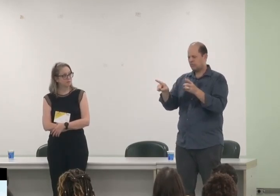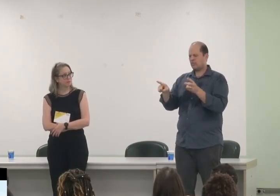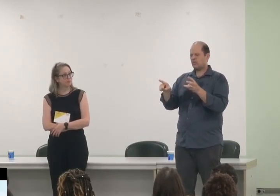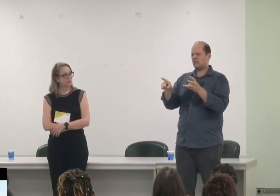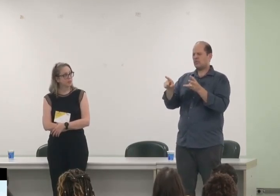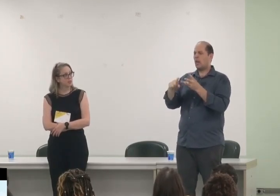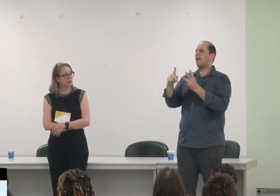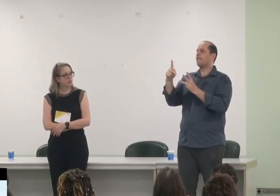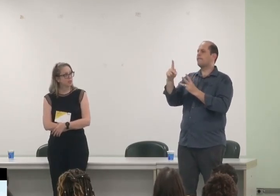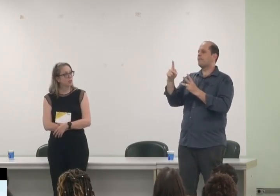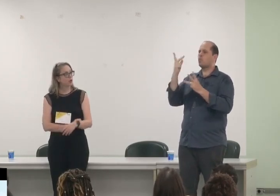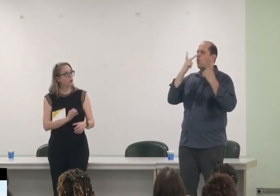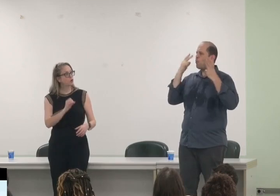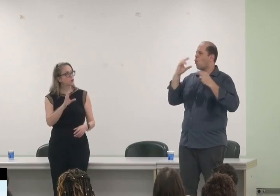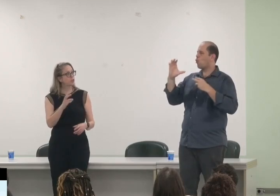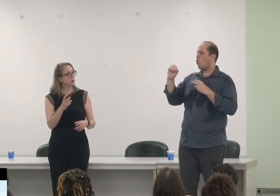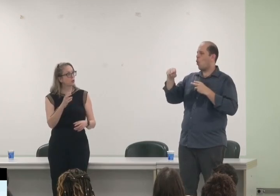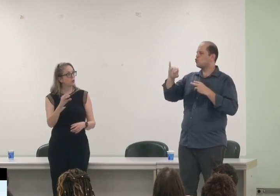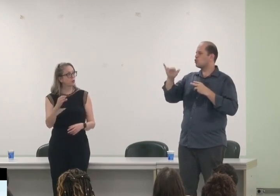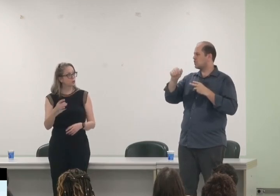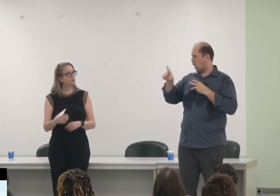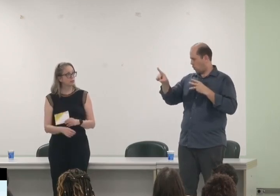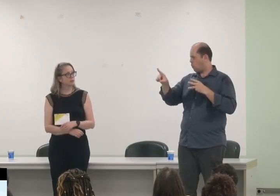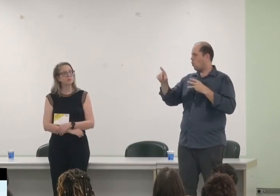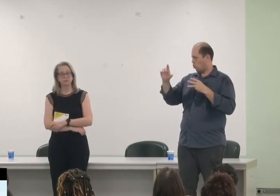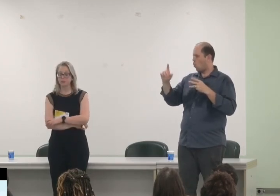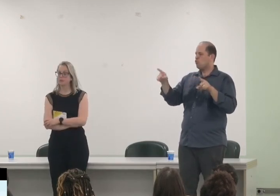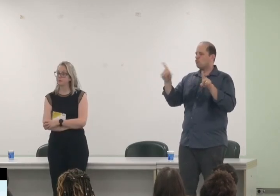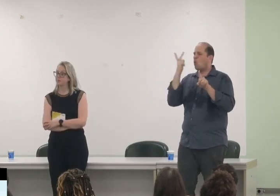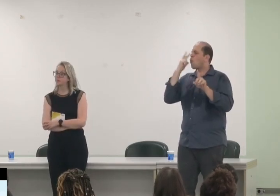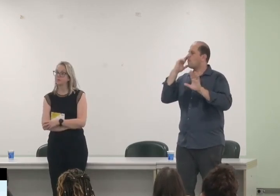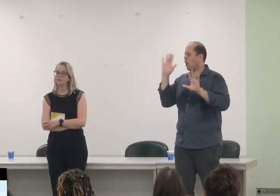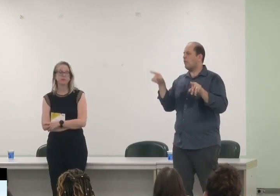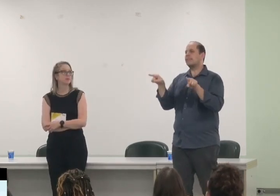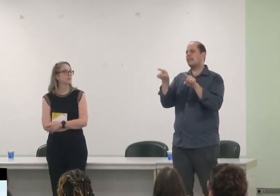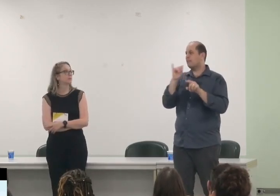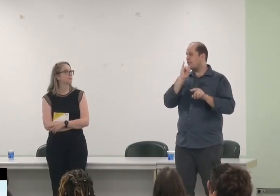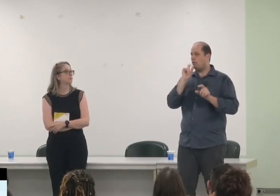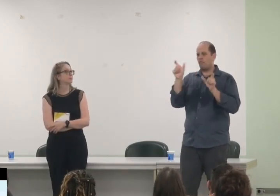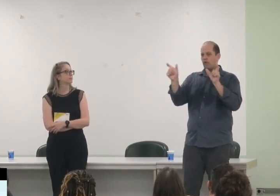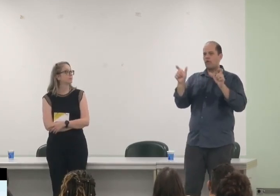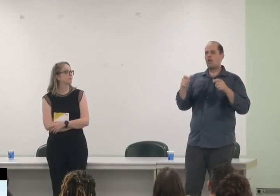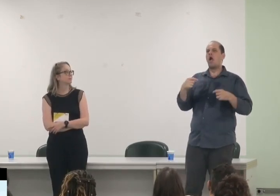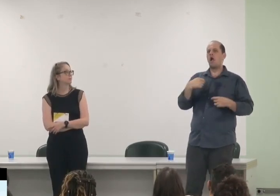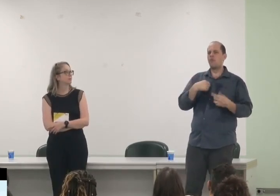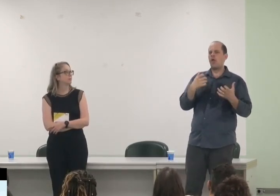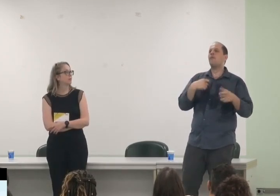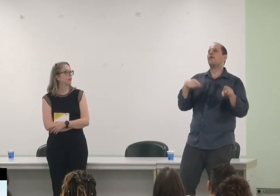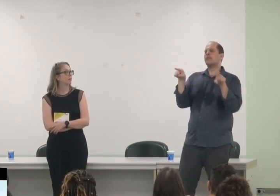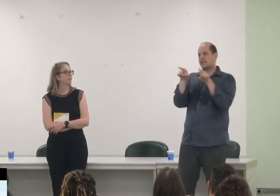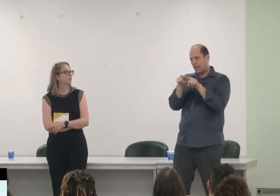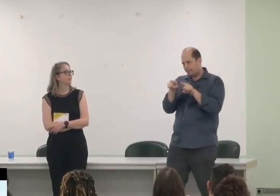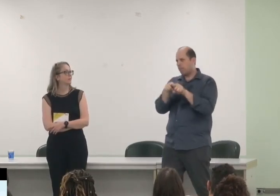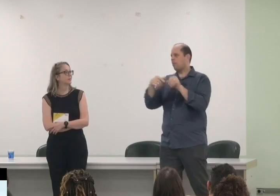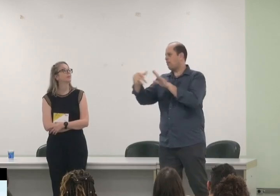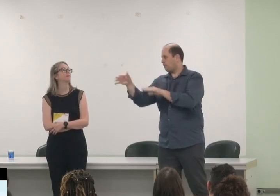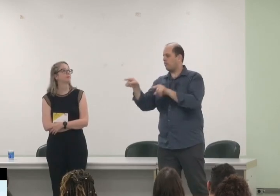e a terceira, conjunção, exato. Então, isso normalmente acaba acontecendo quando a gente está